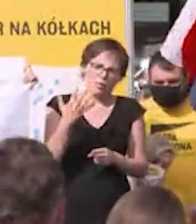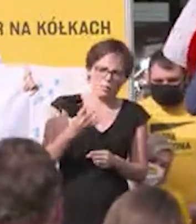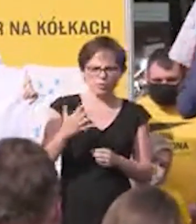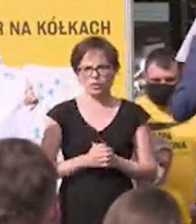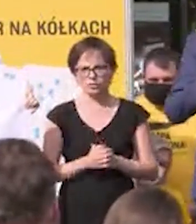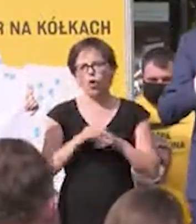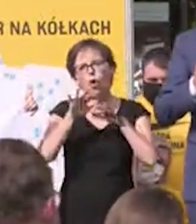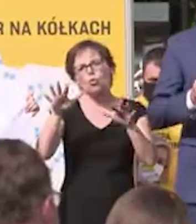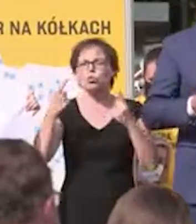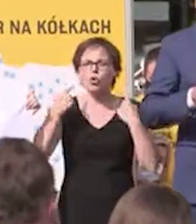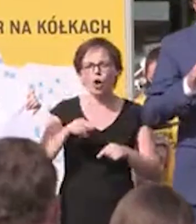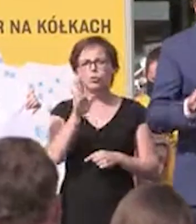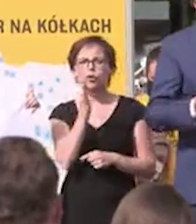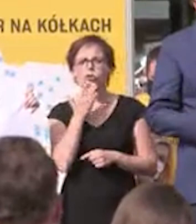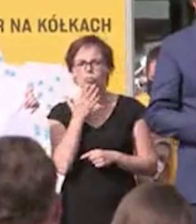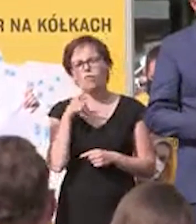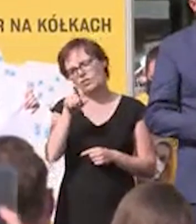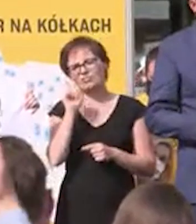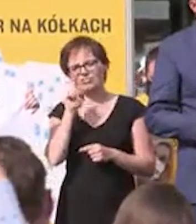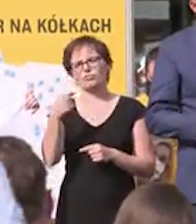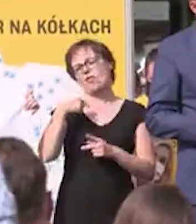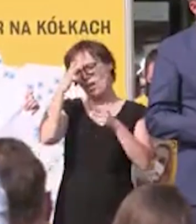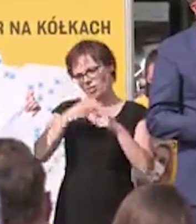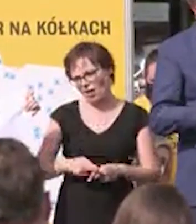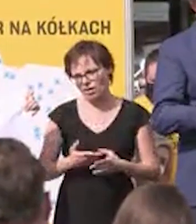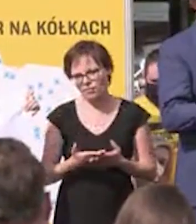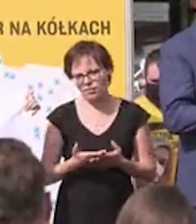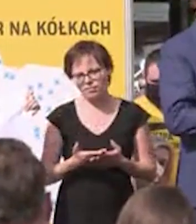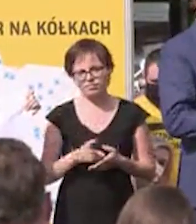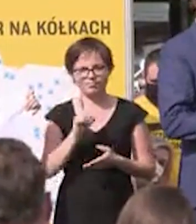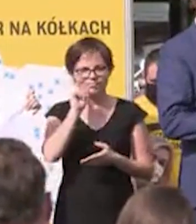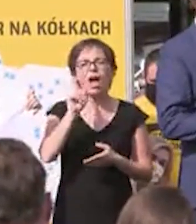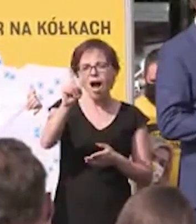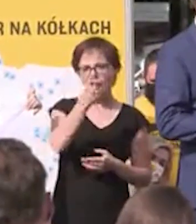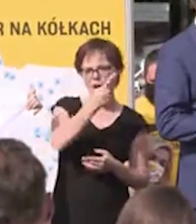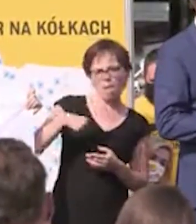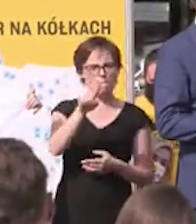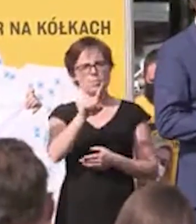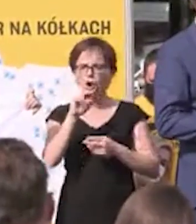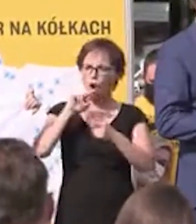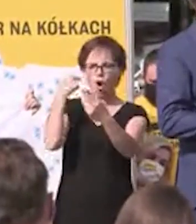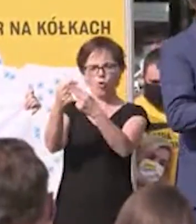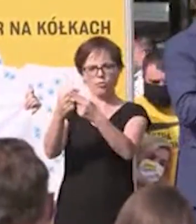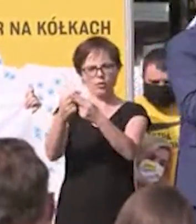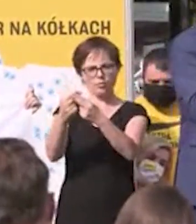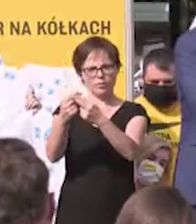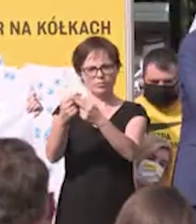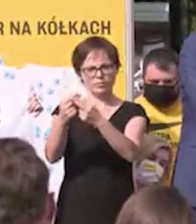wielu powie, że to naiwność, my wszyscy odpowiadamy dzisiaj.